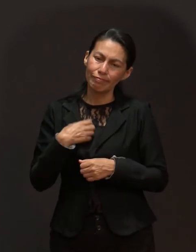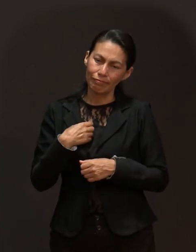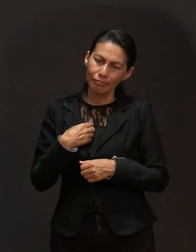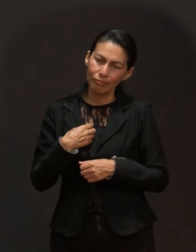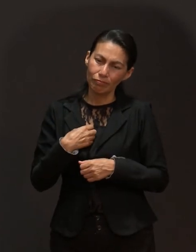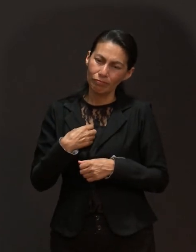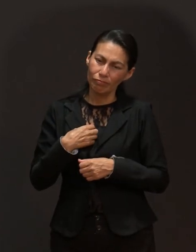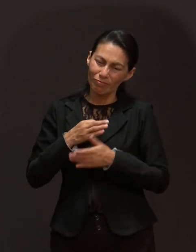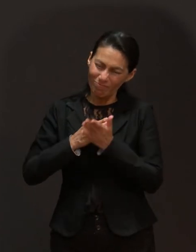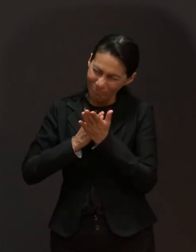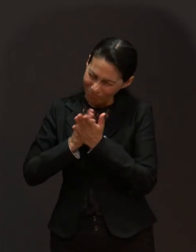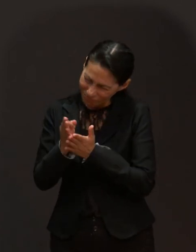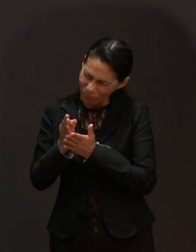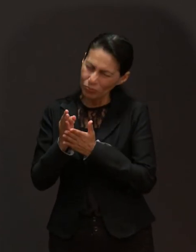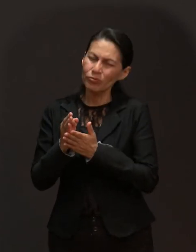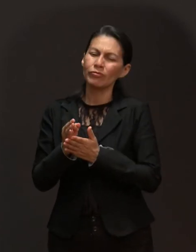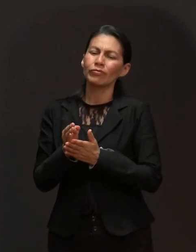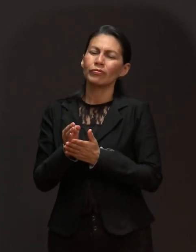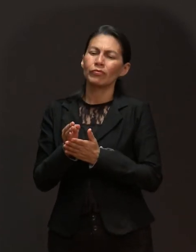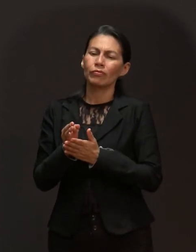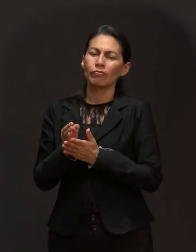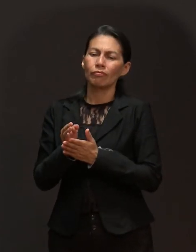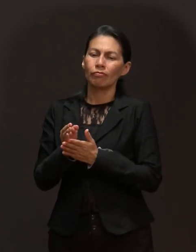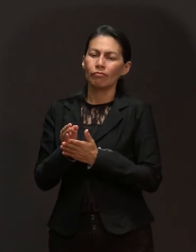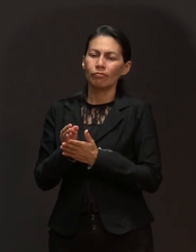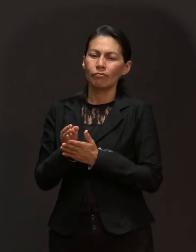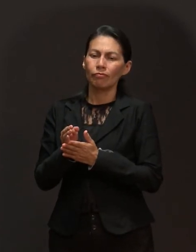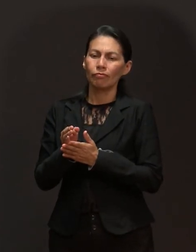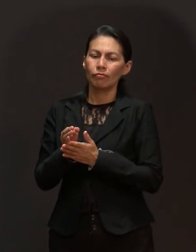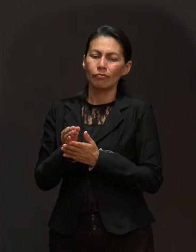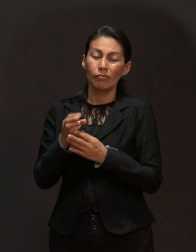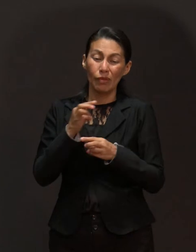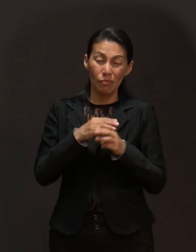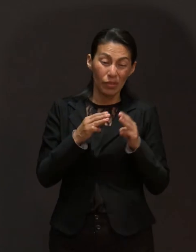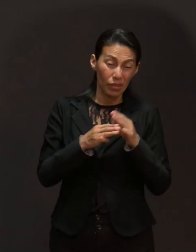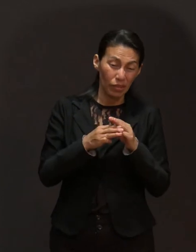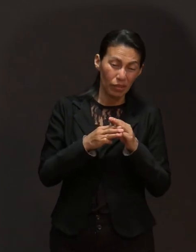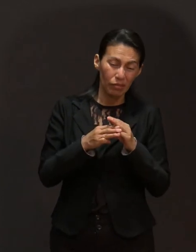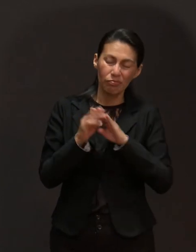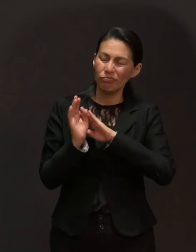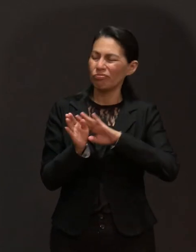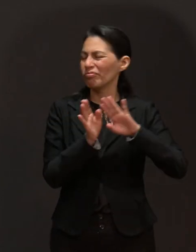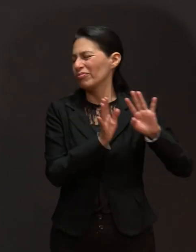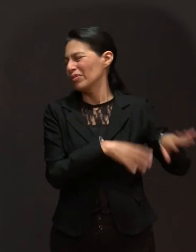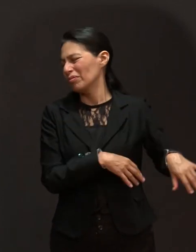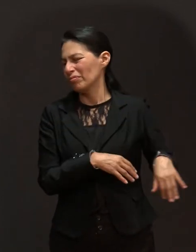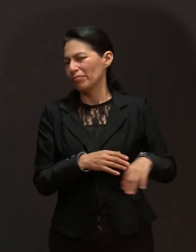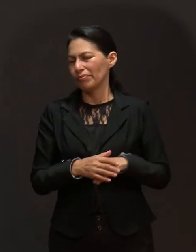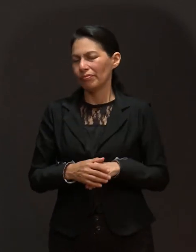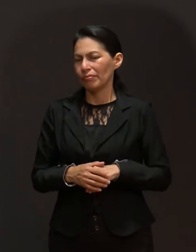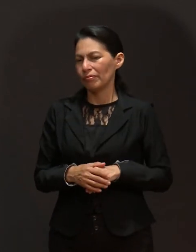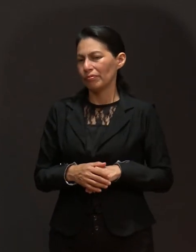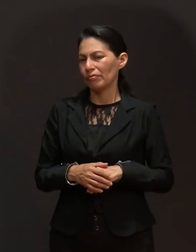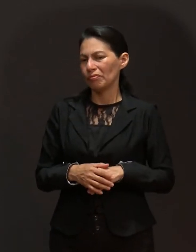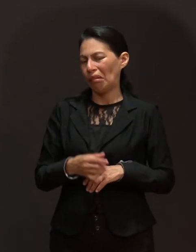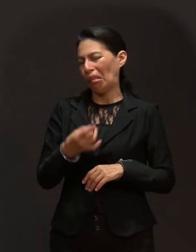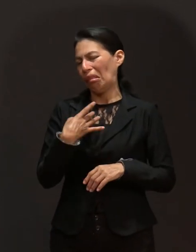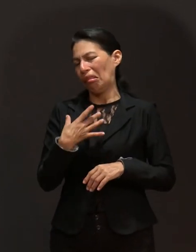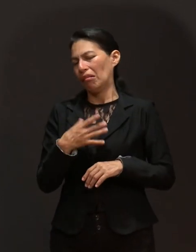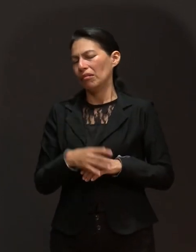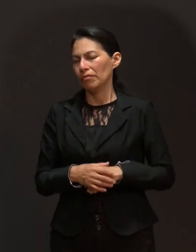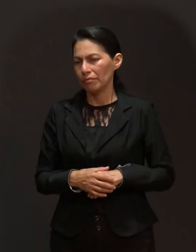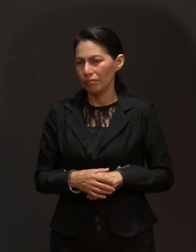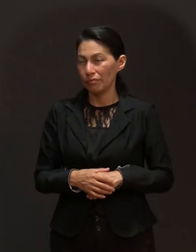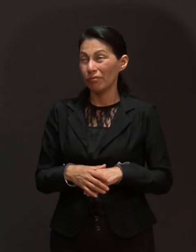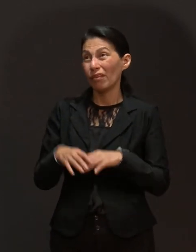Entonces, fui muy dura con mi principio, muy correcta y dejé la materia, pastor. Me di por vencida